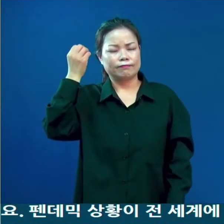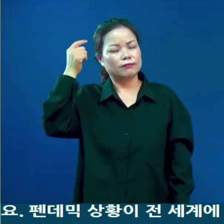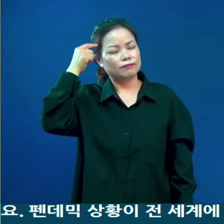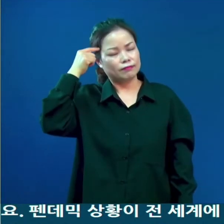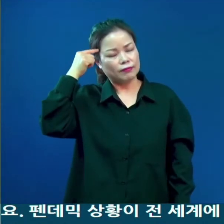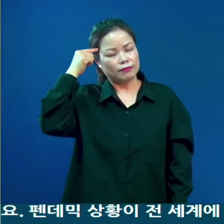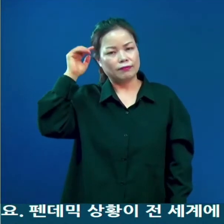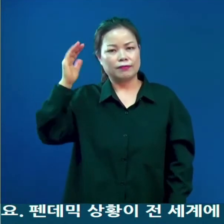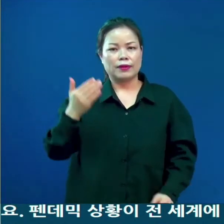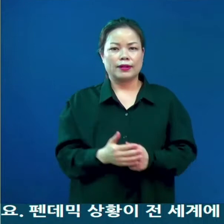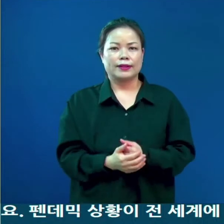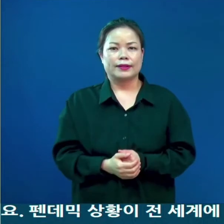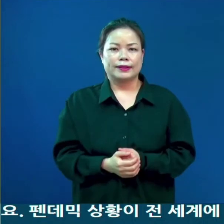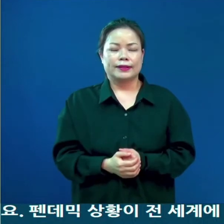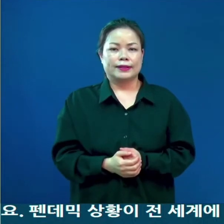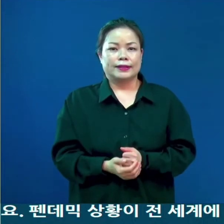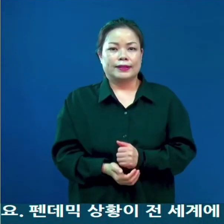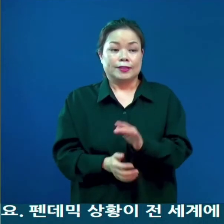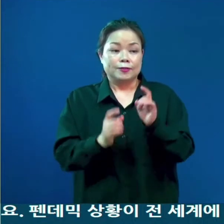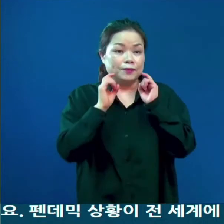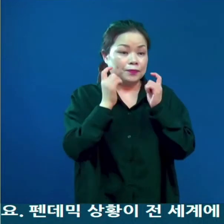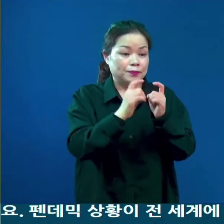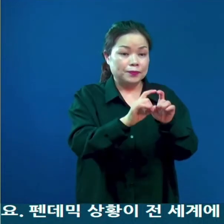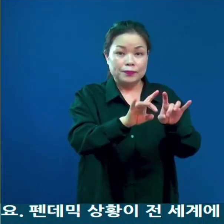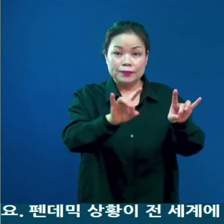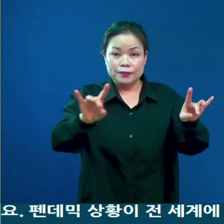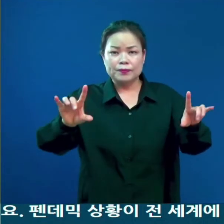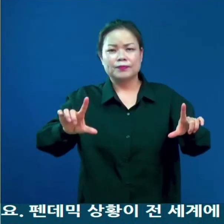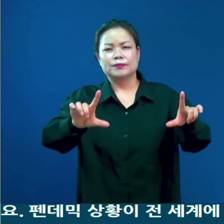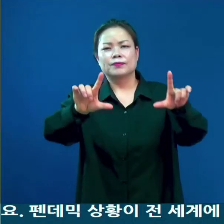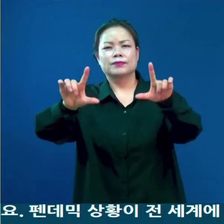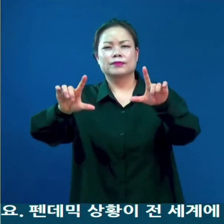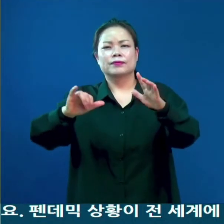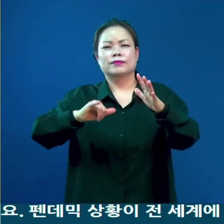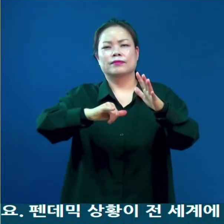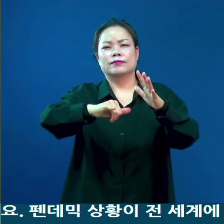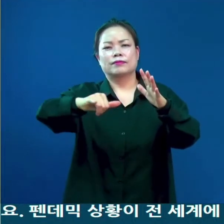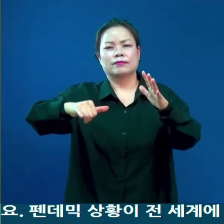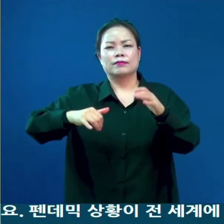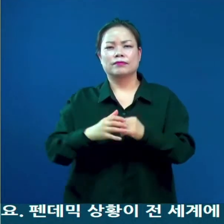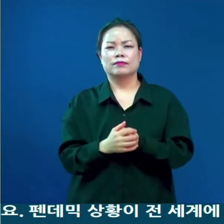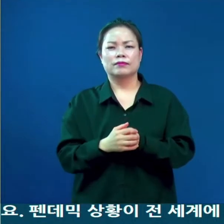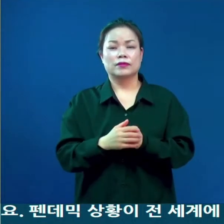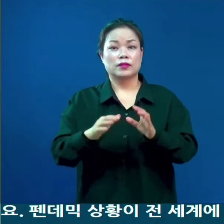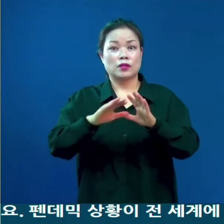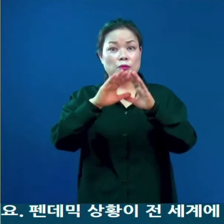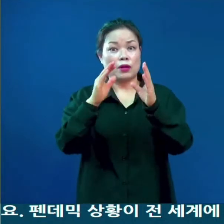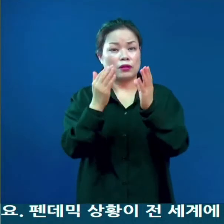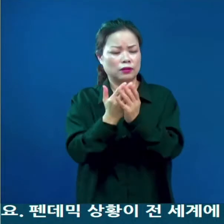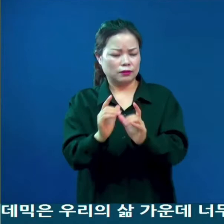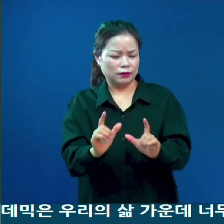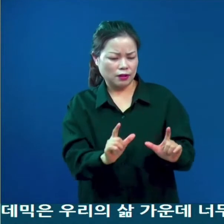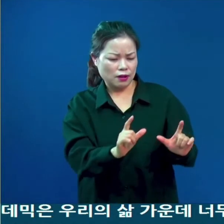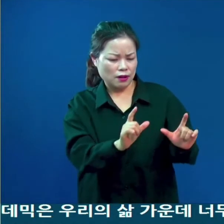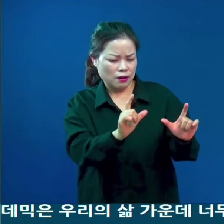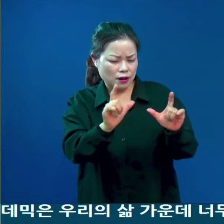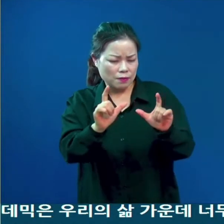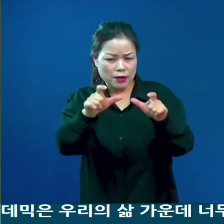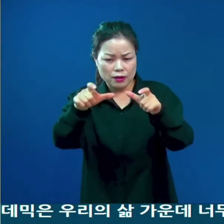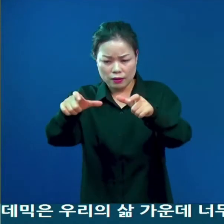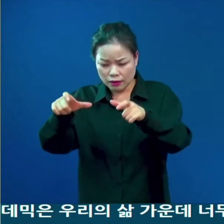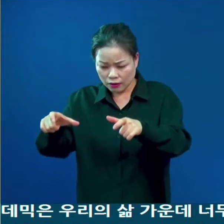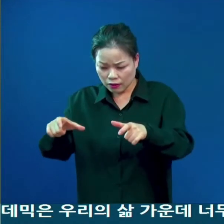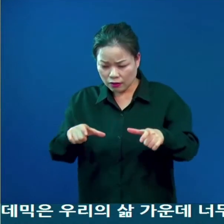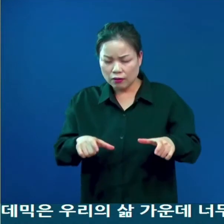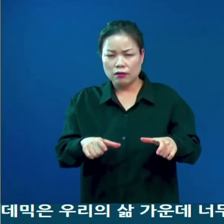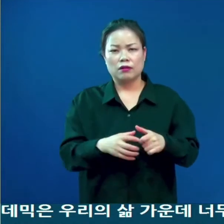되더라고요. 우리 개인의 삶과 가정, 전반적인 삶의 영역, 그 모든